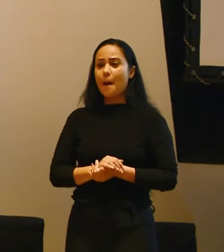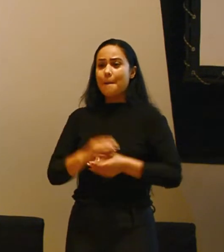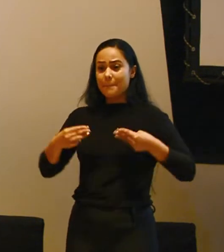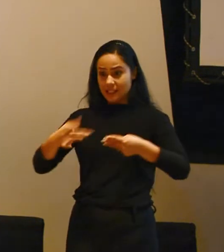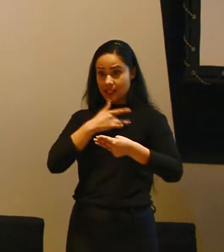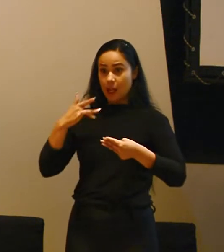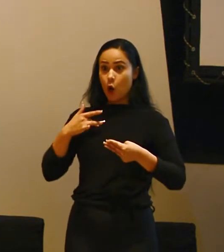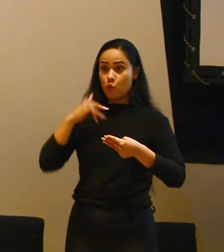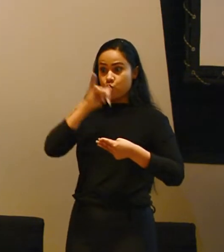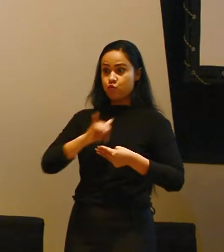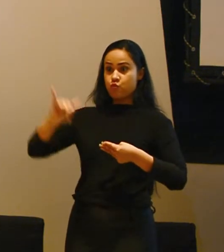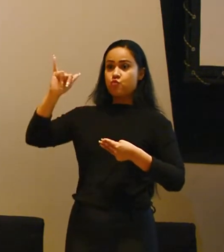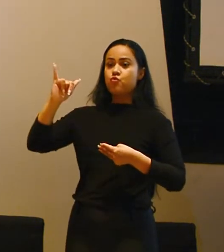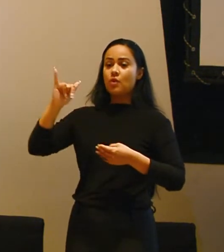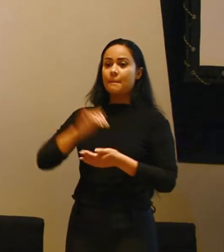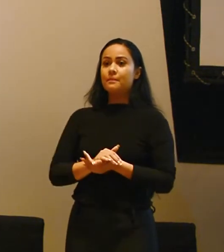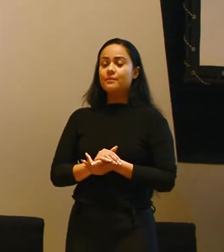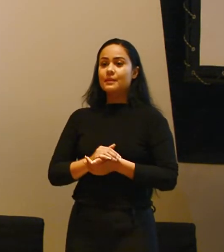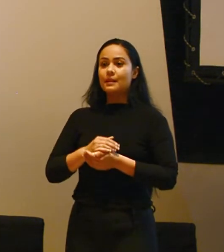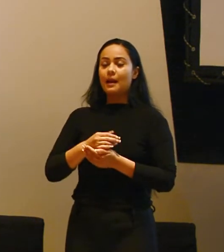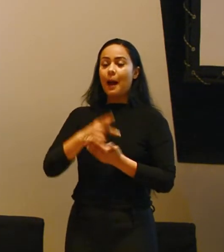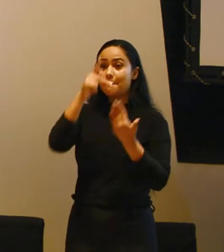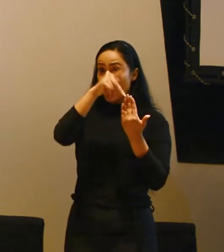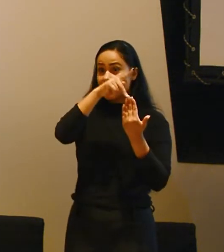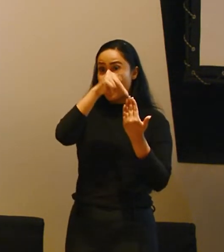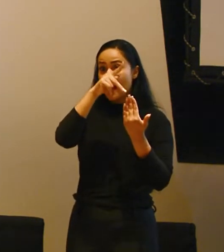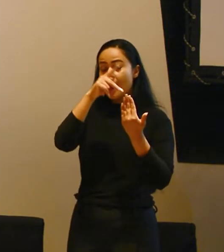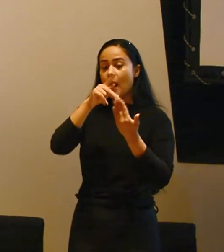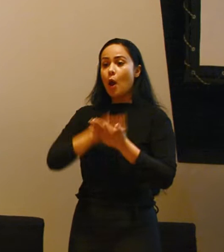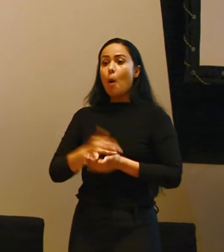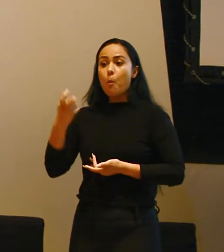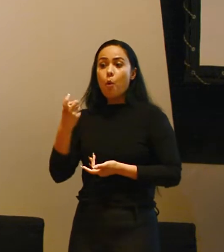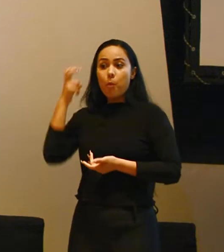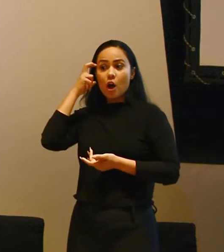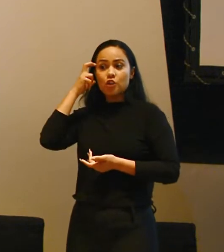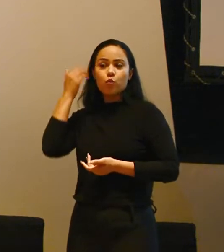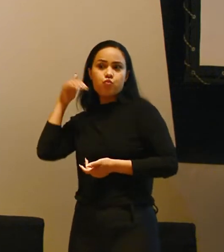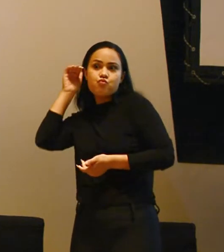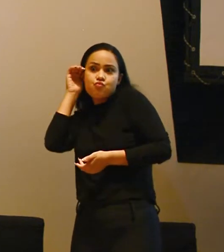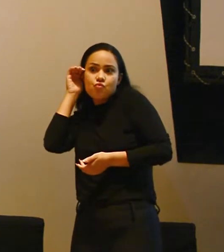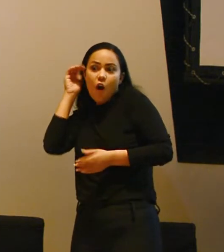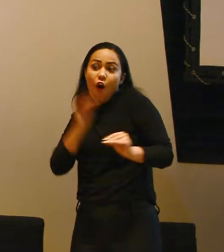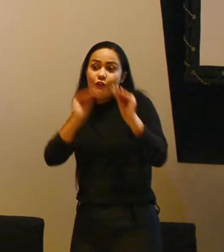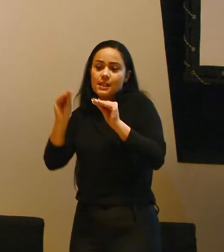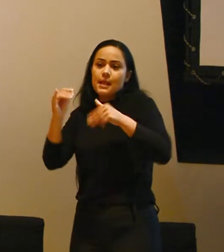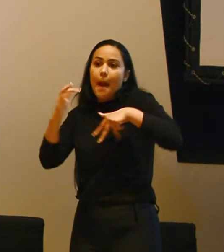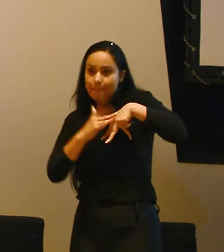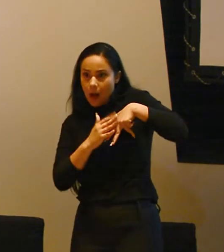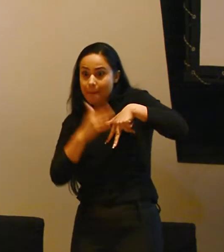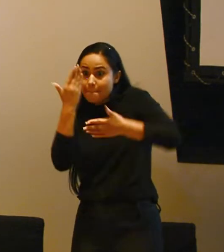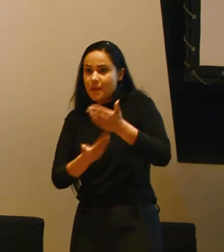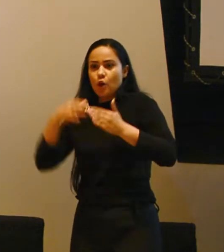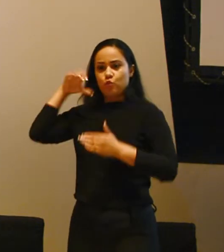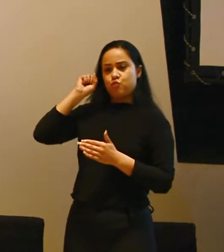da Saúde lançou finalmente a portaria para o implante coclear bilateral, para oferecer para aqueles pacientes com perda